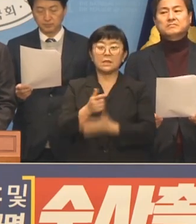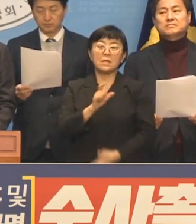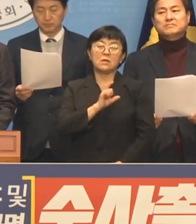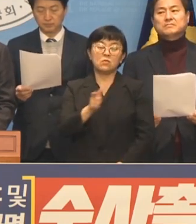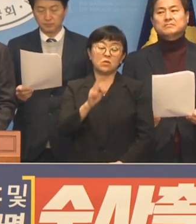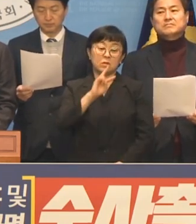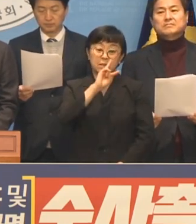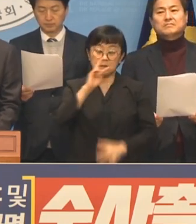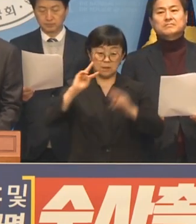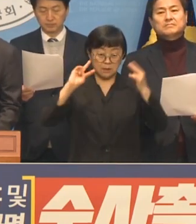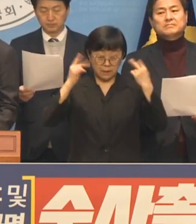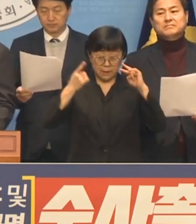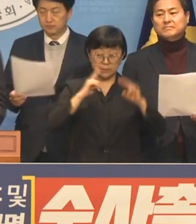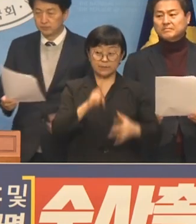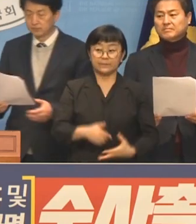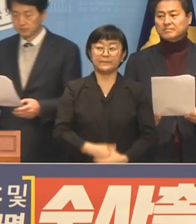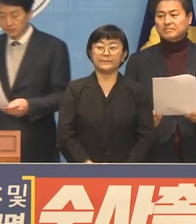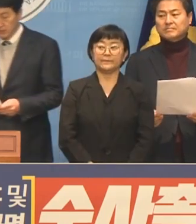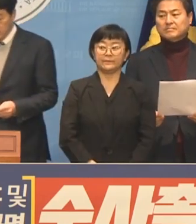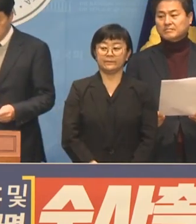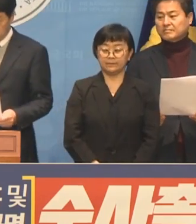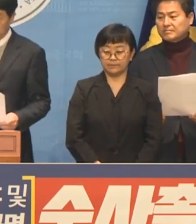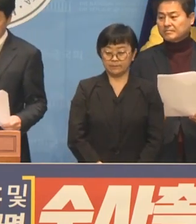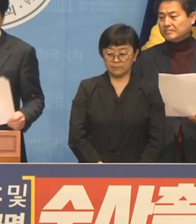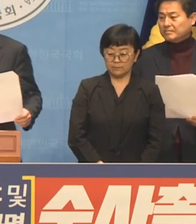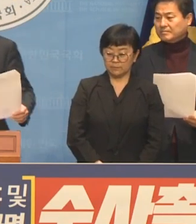착각한 것입니까?